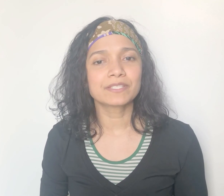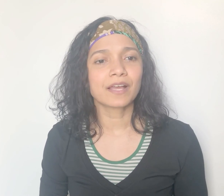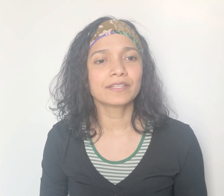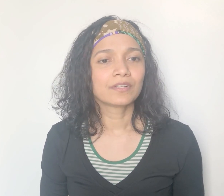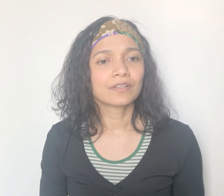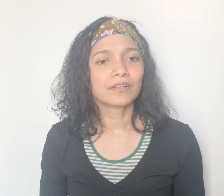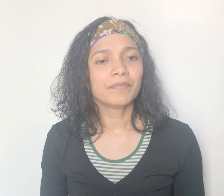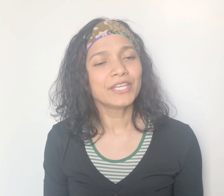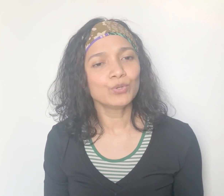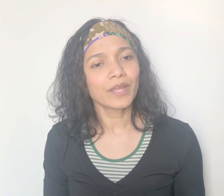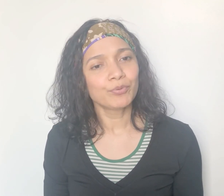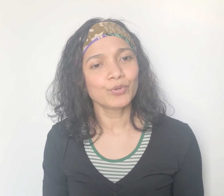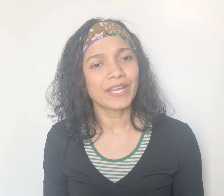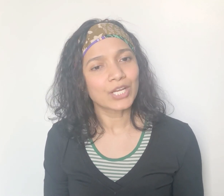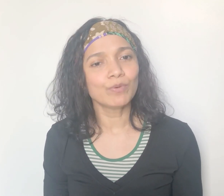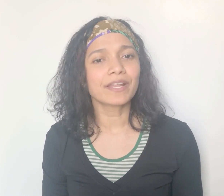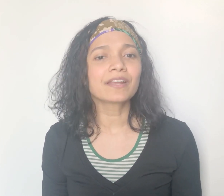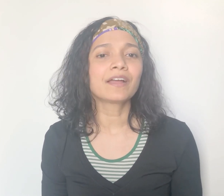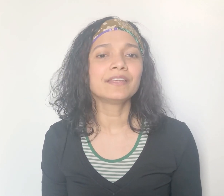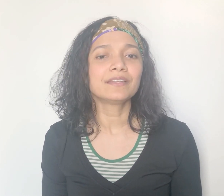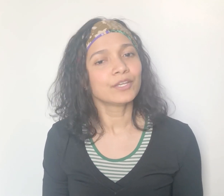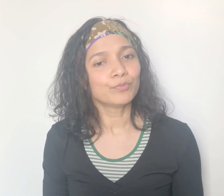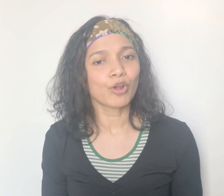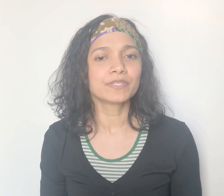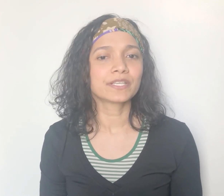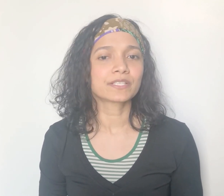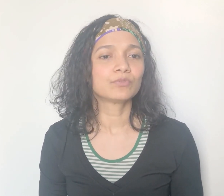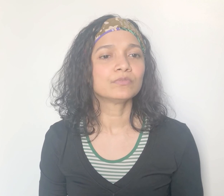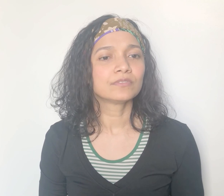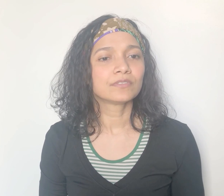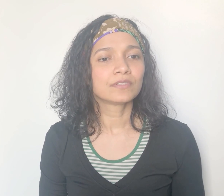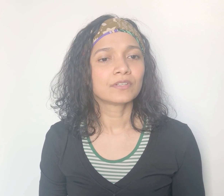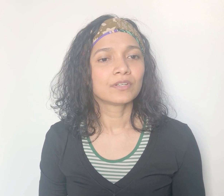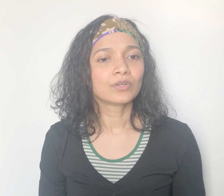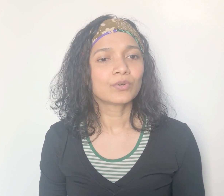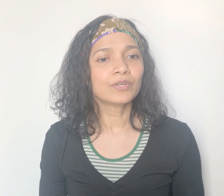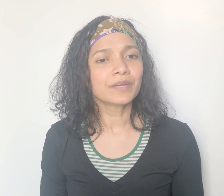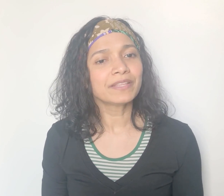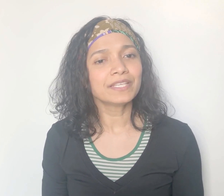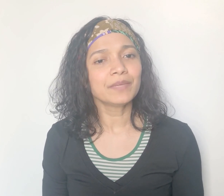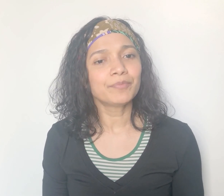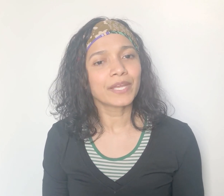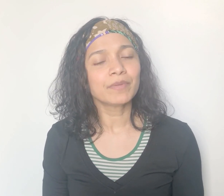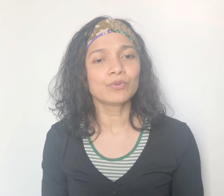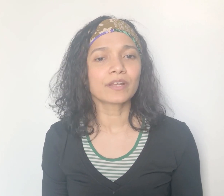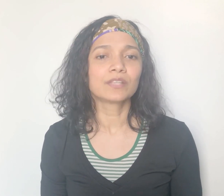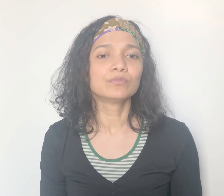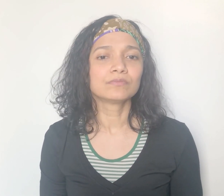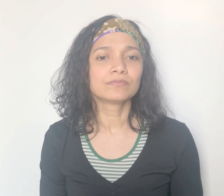ప్రేమిస్తానని మరియు ఎప్పుడు ఎక్కువ అడగనని నేను ప్రామిస్ చేశాను. కొంతమందికి ప్రేమ కూడా రాదు.